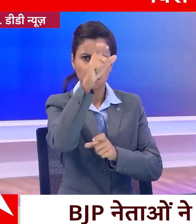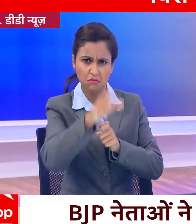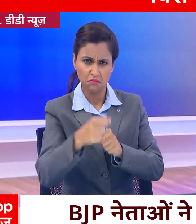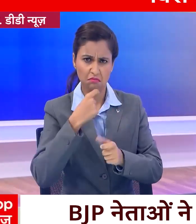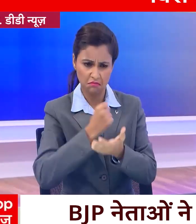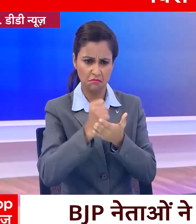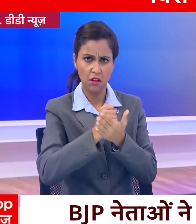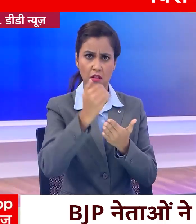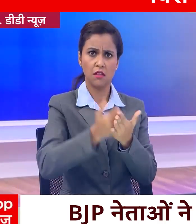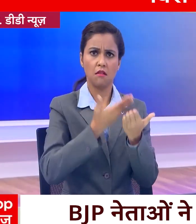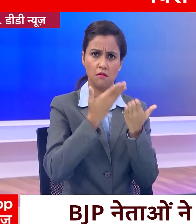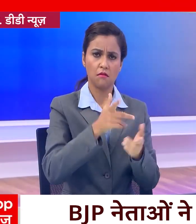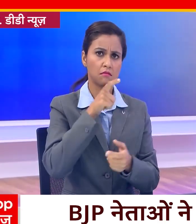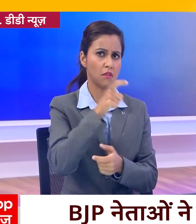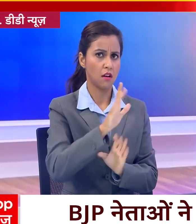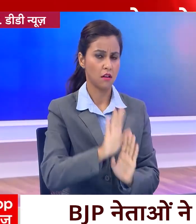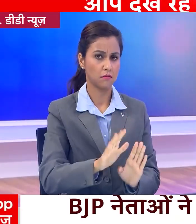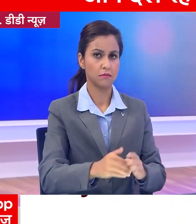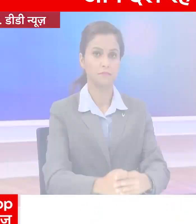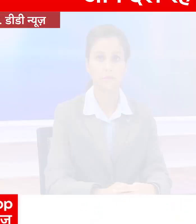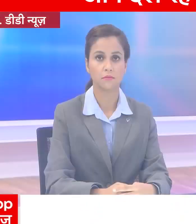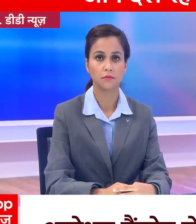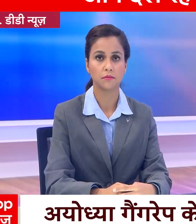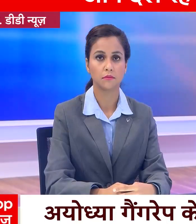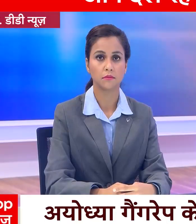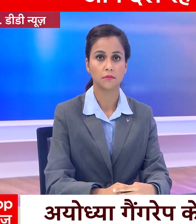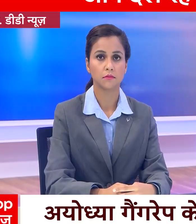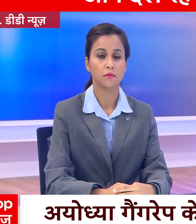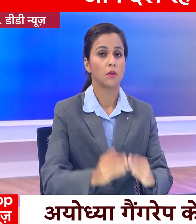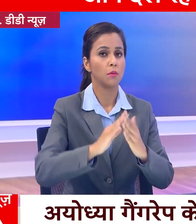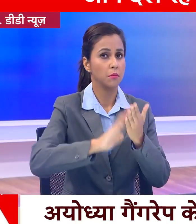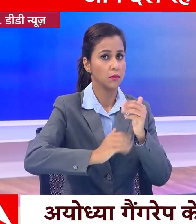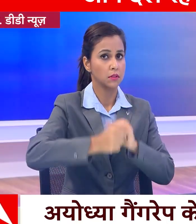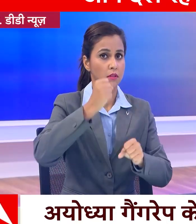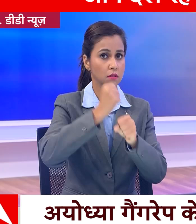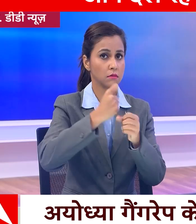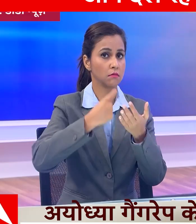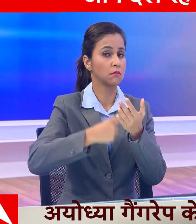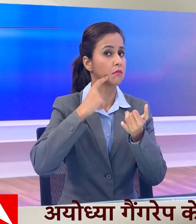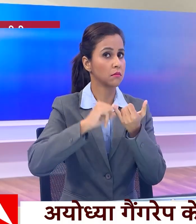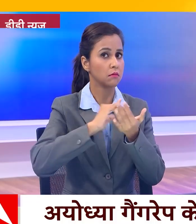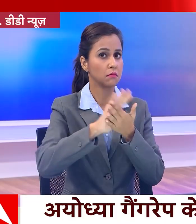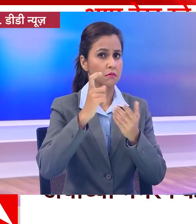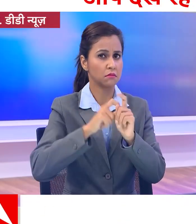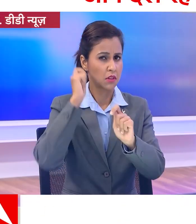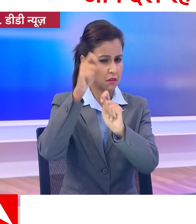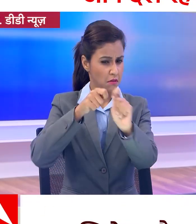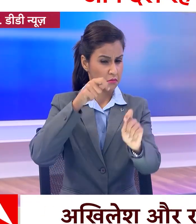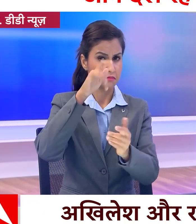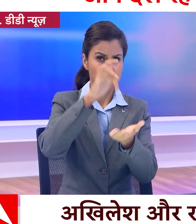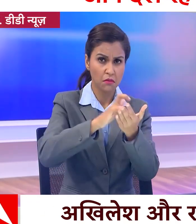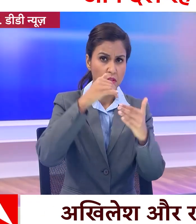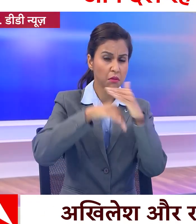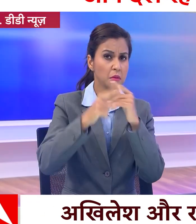का आरोप लगाया है केंद्रीय मंत्री गिरिराज सिंह ने अयोध्या में नाबालिक के साथ